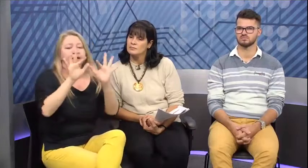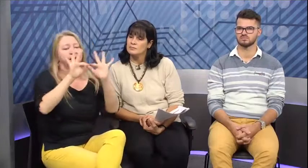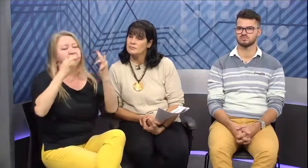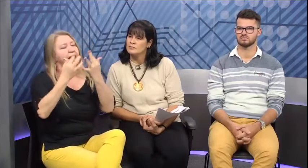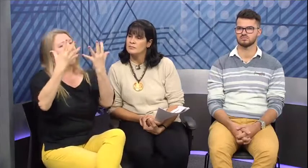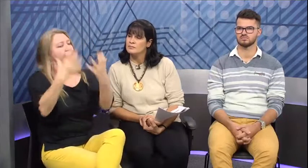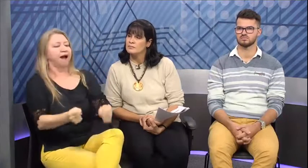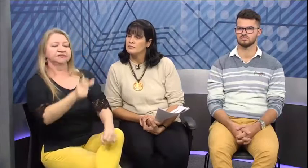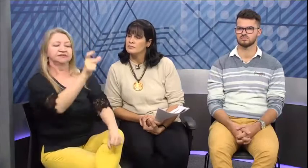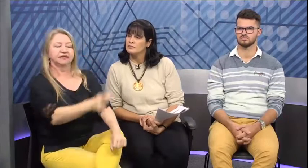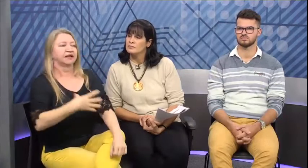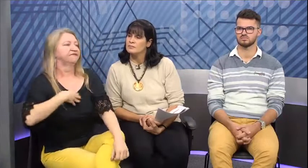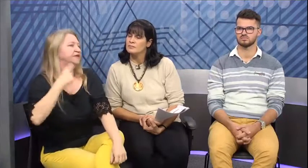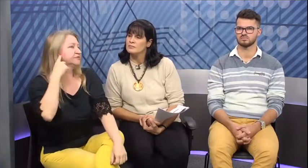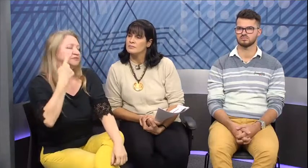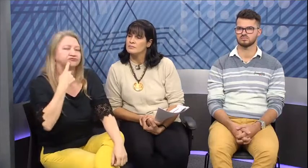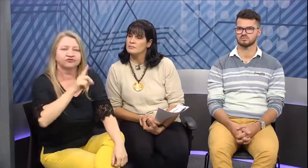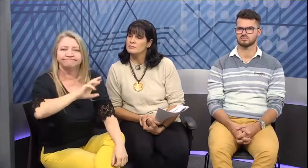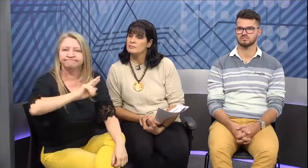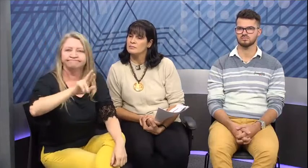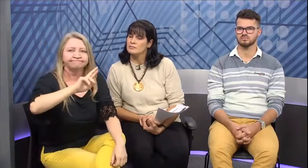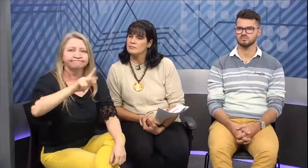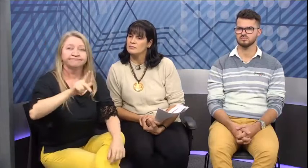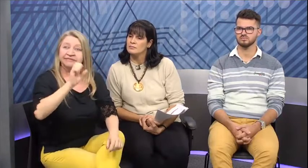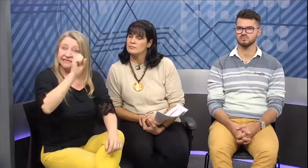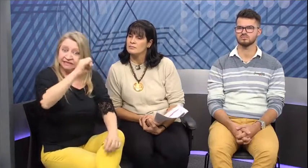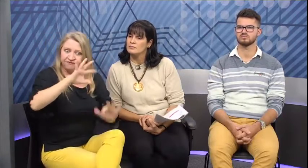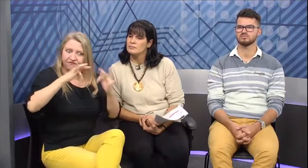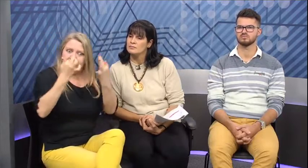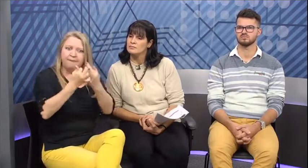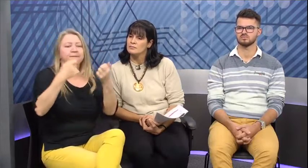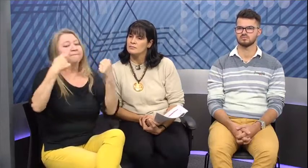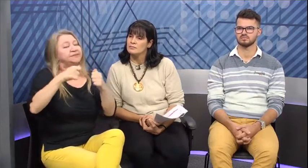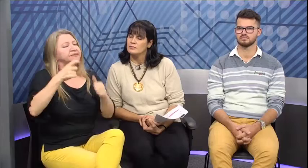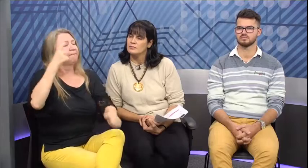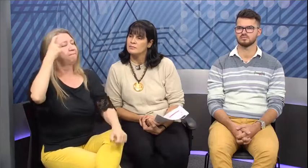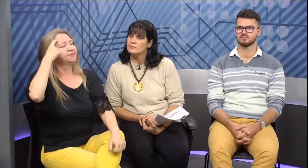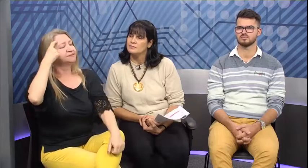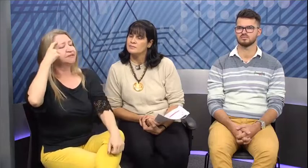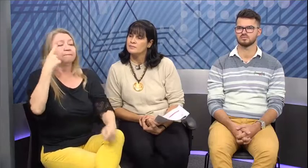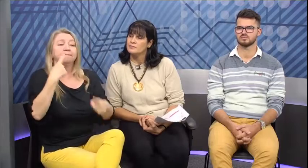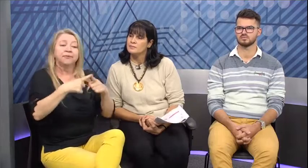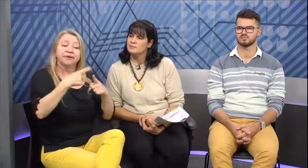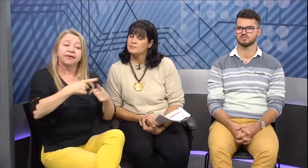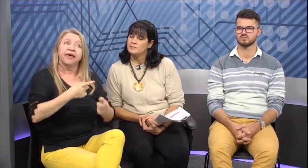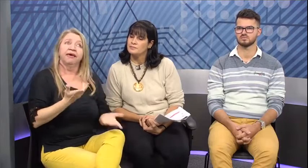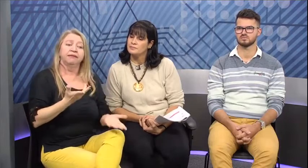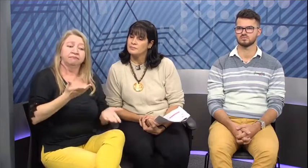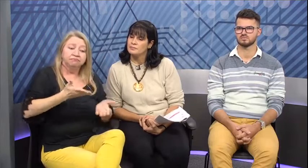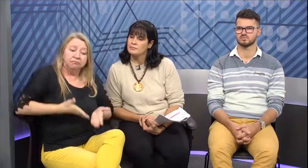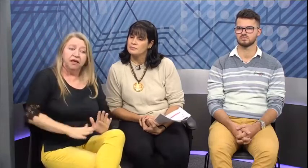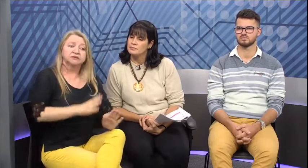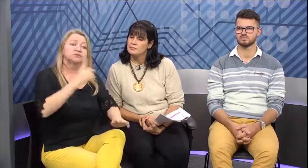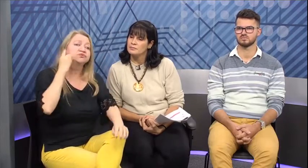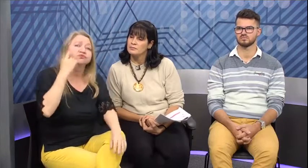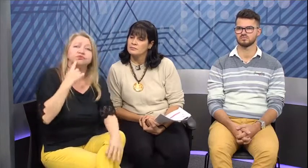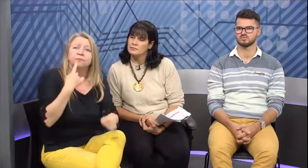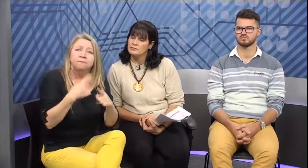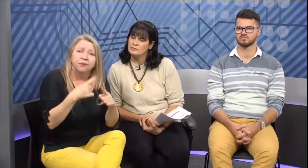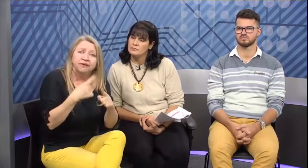o problema do seu filho, né? Então, a família precisa pensar a respeito disso. Olha, se